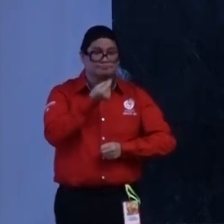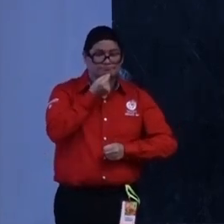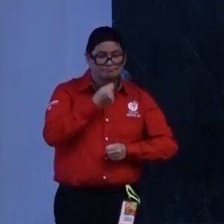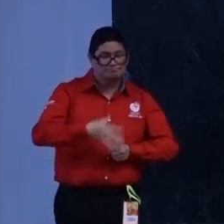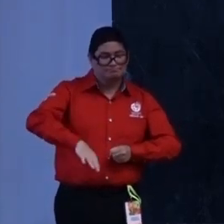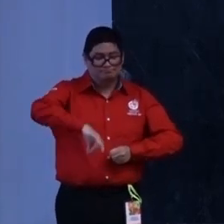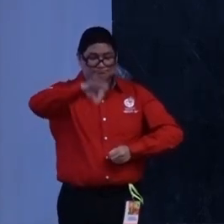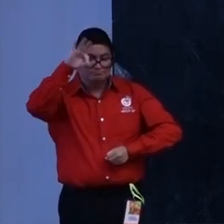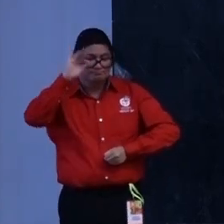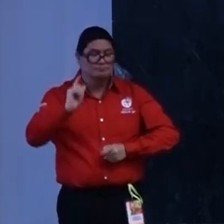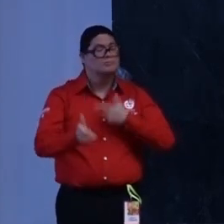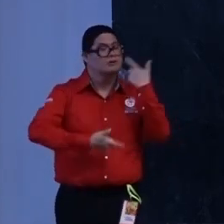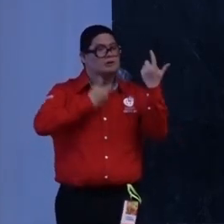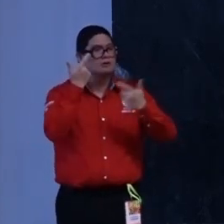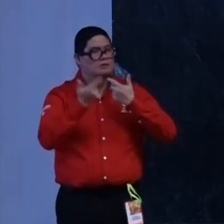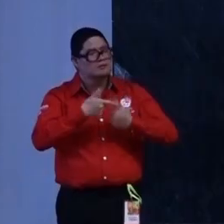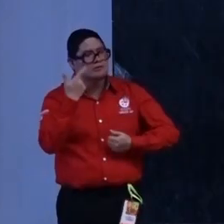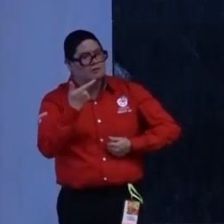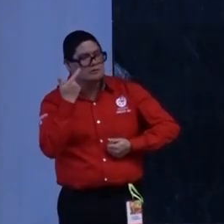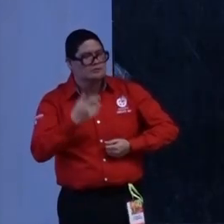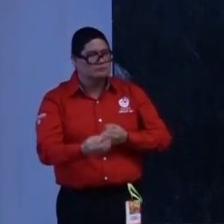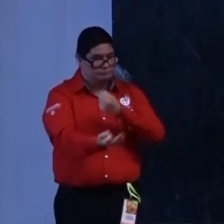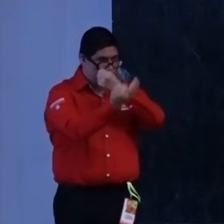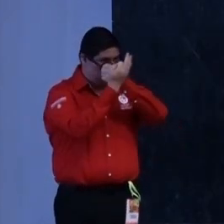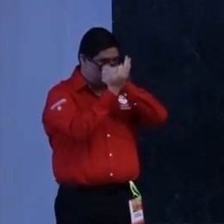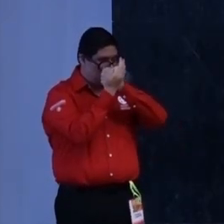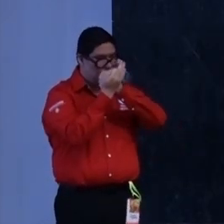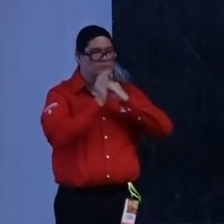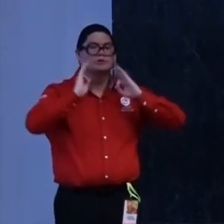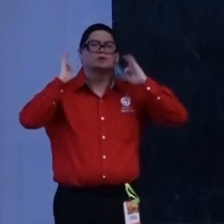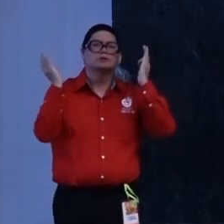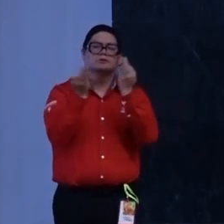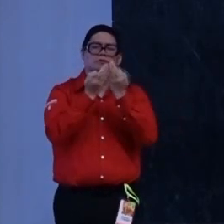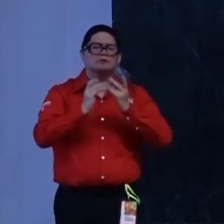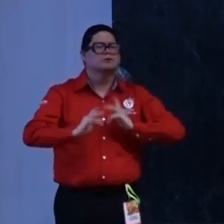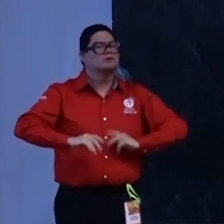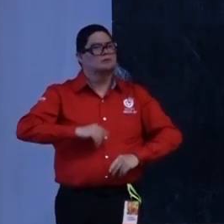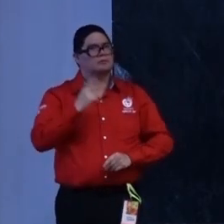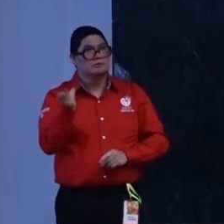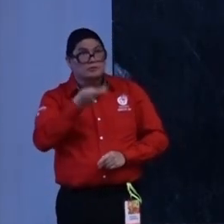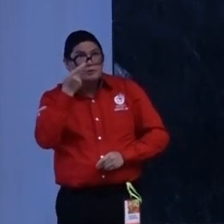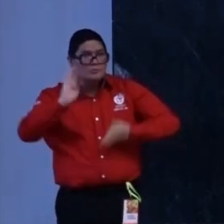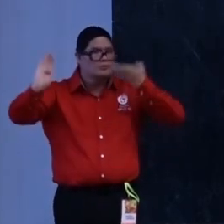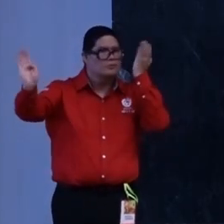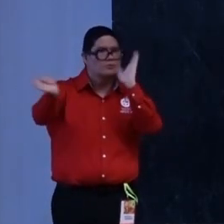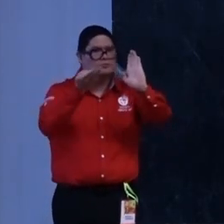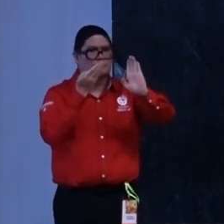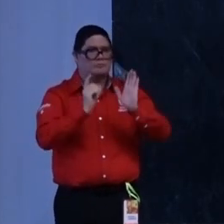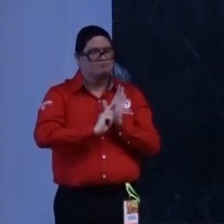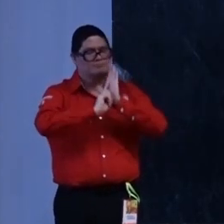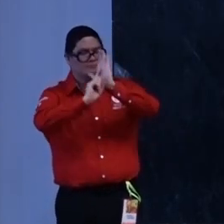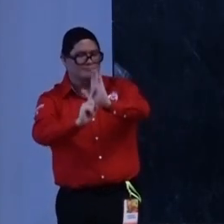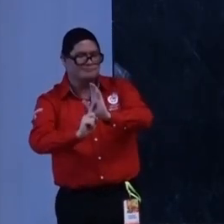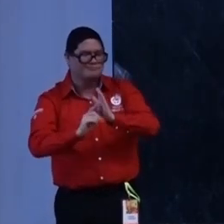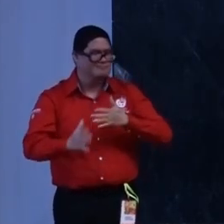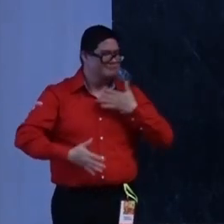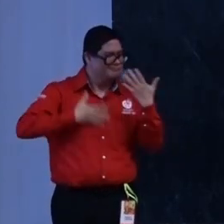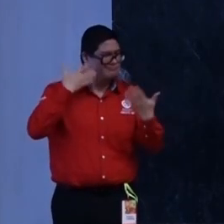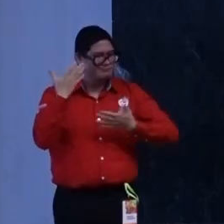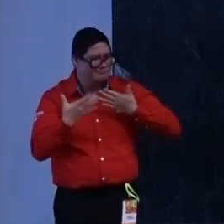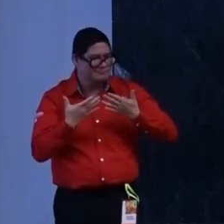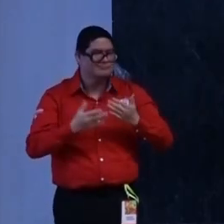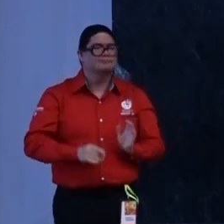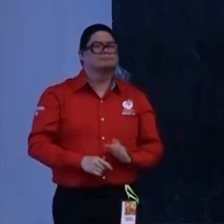en ella su lenguaje, su refugio y su forma de conectar con el mundo. Simpático, apasionado